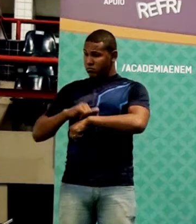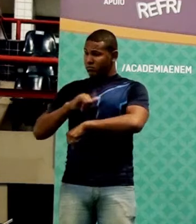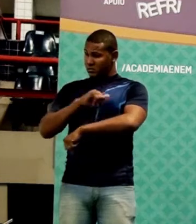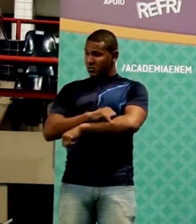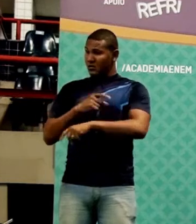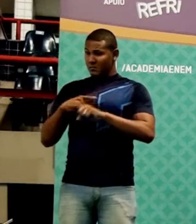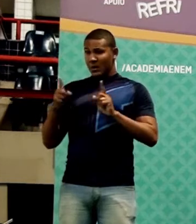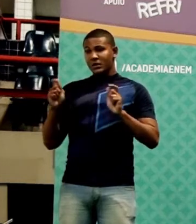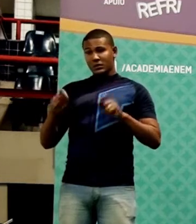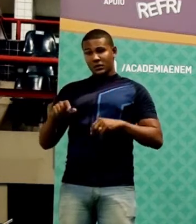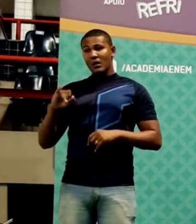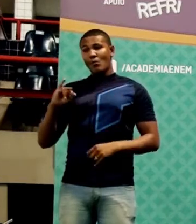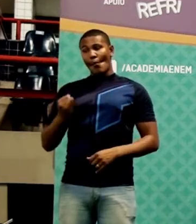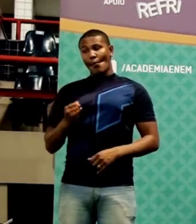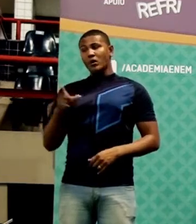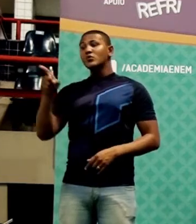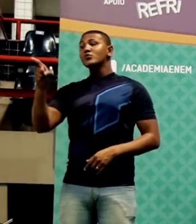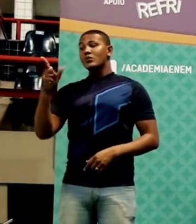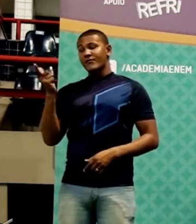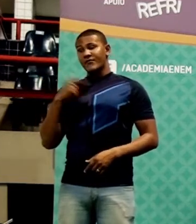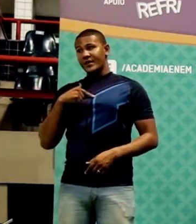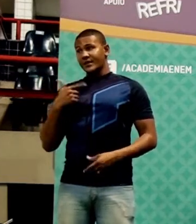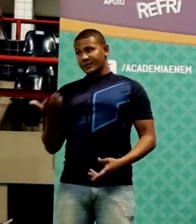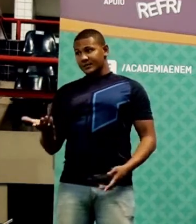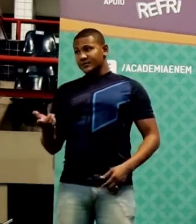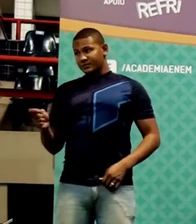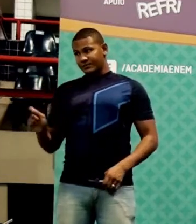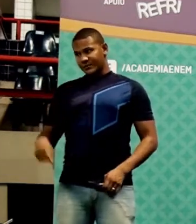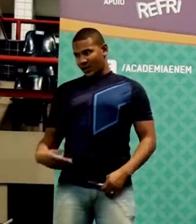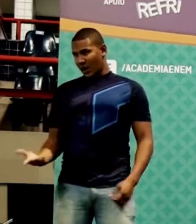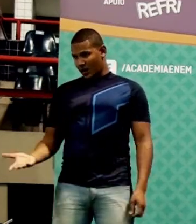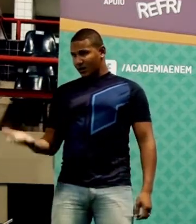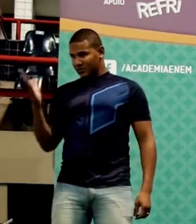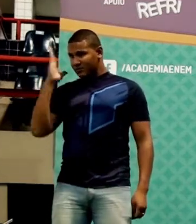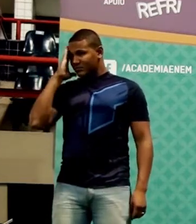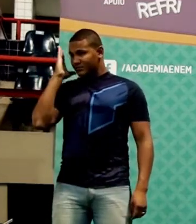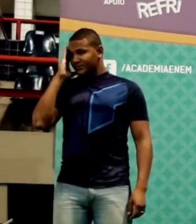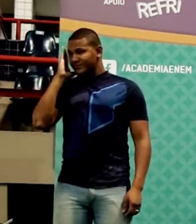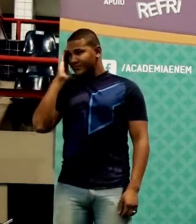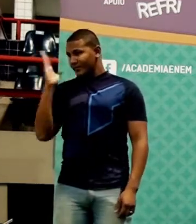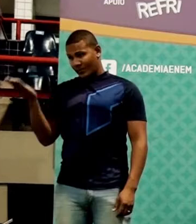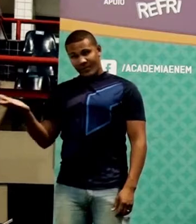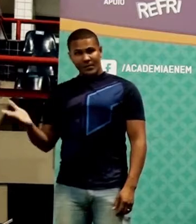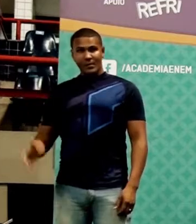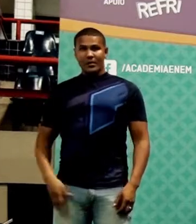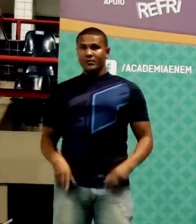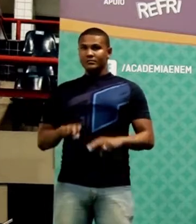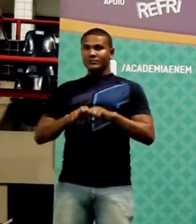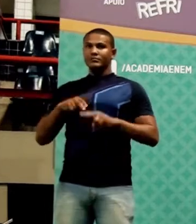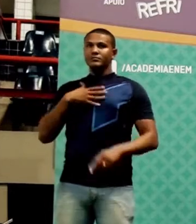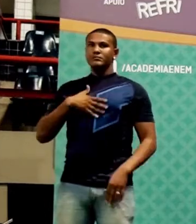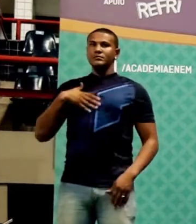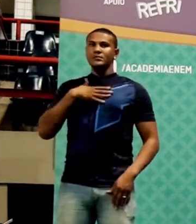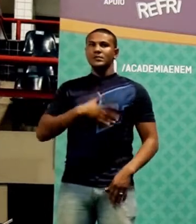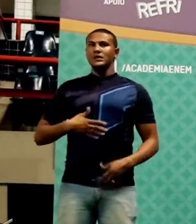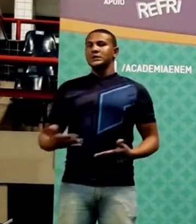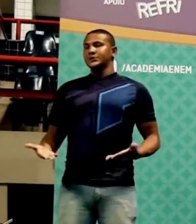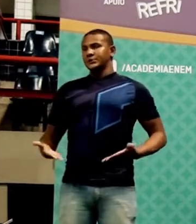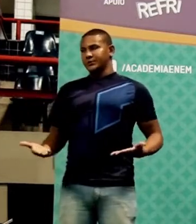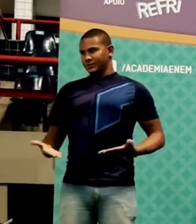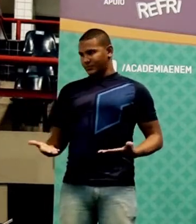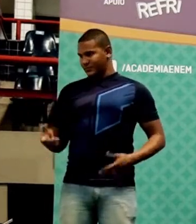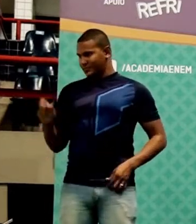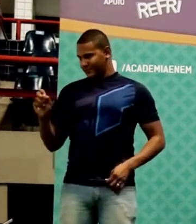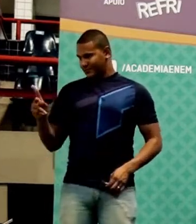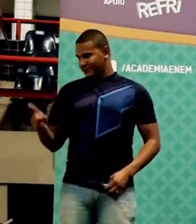posso emagrecer. E você que é feia? Acabou com a vida da outra, né? Quer dizer, a gente tem que ser feliz do jeito que é. Bom,